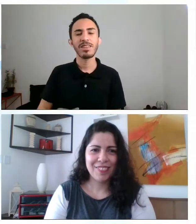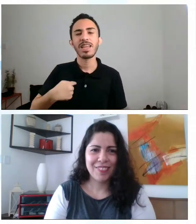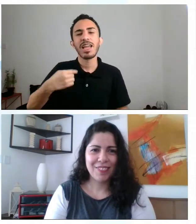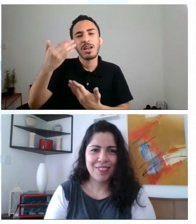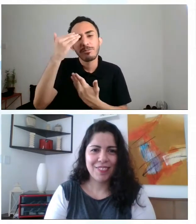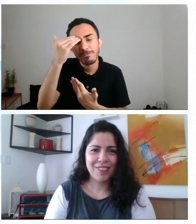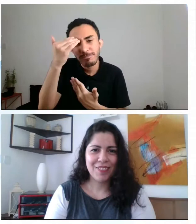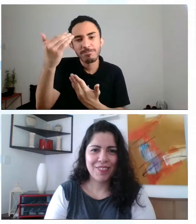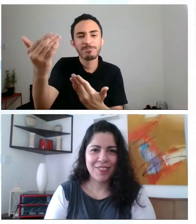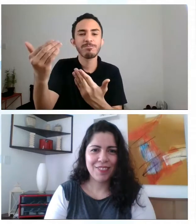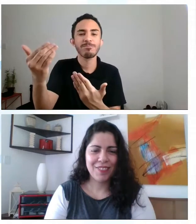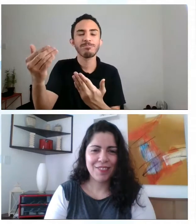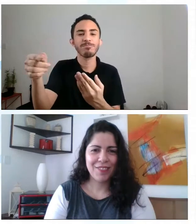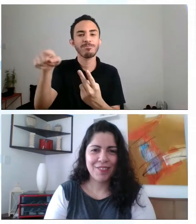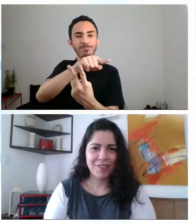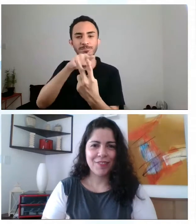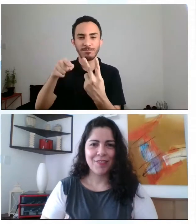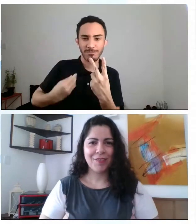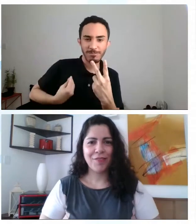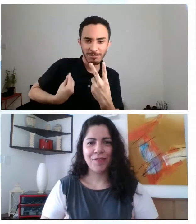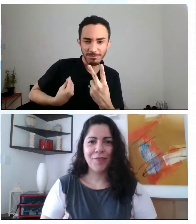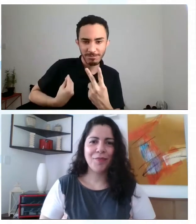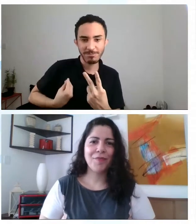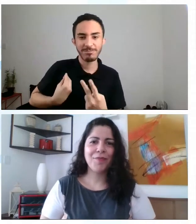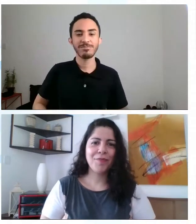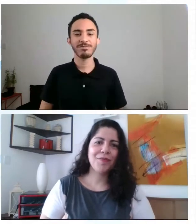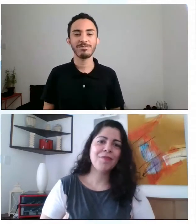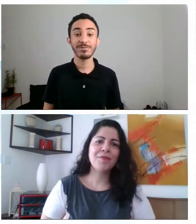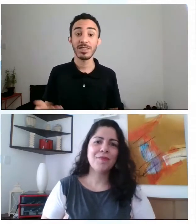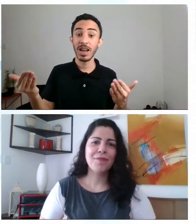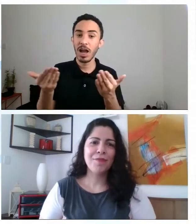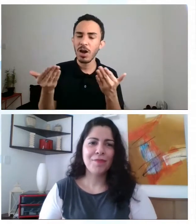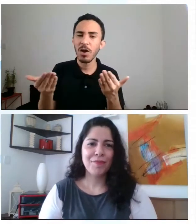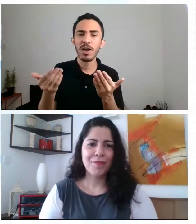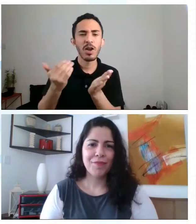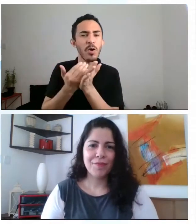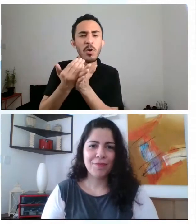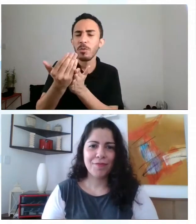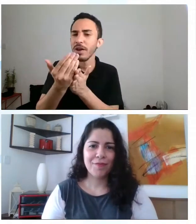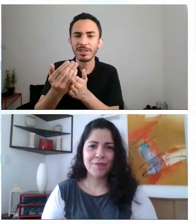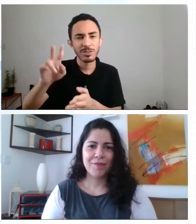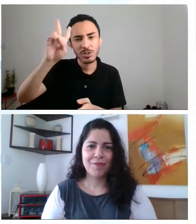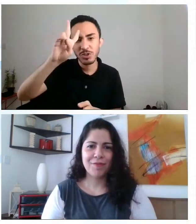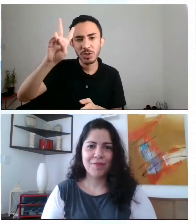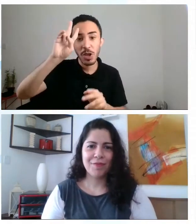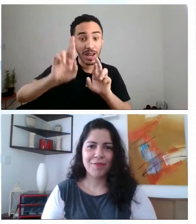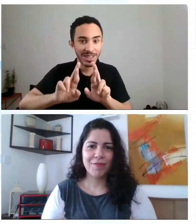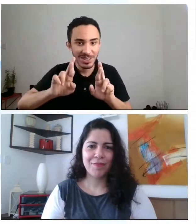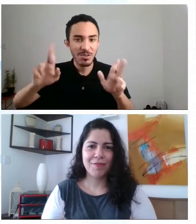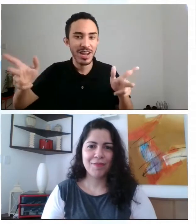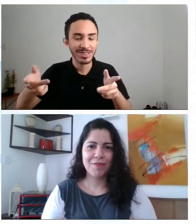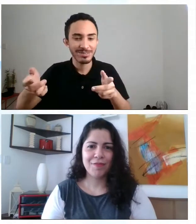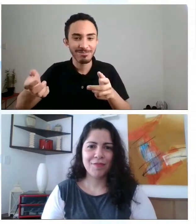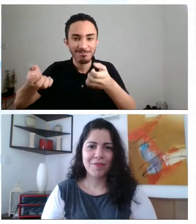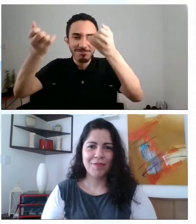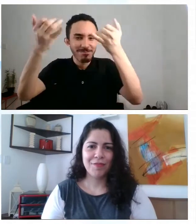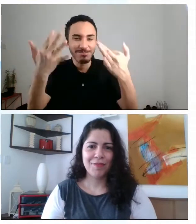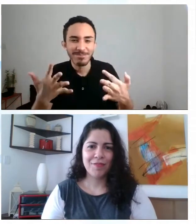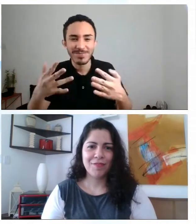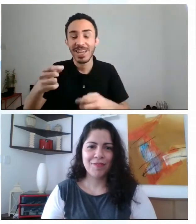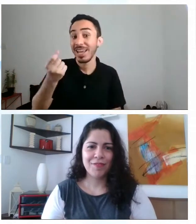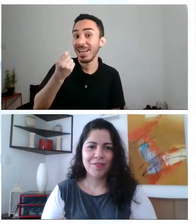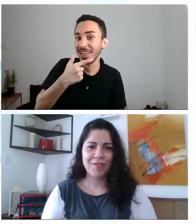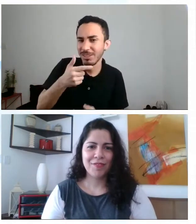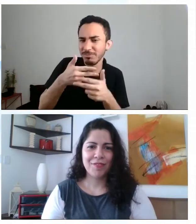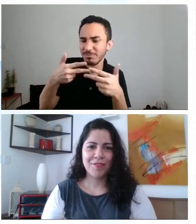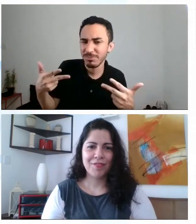agradeço a presença de vocês. E vamos iniciar com uma situação diferente, ou até